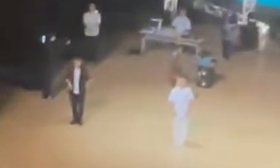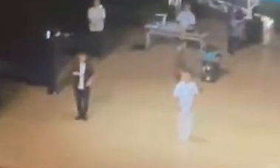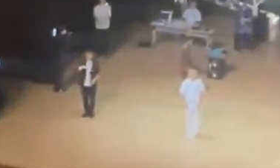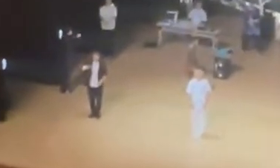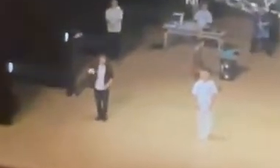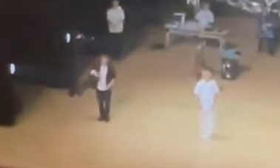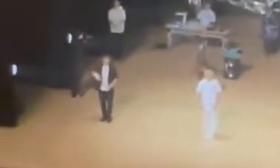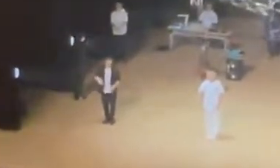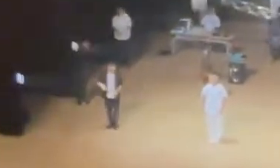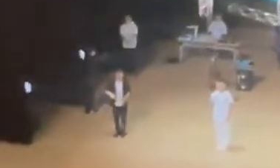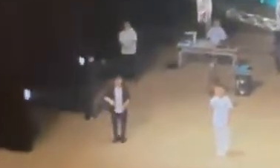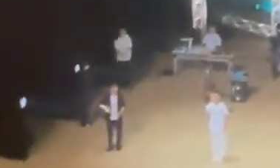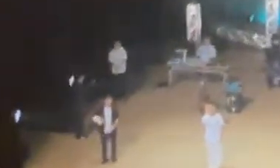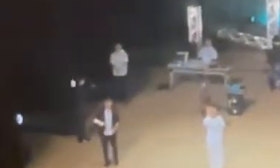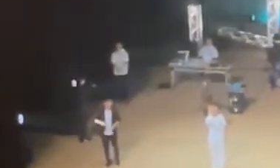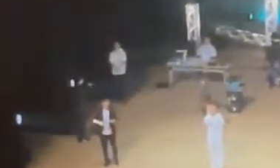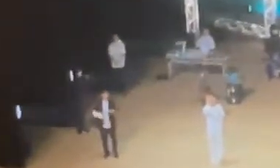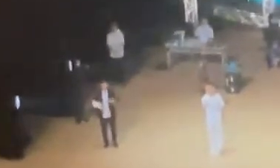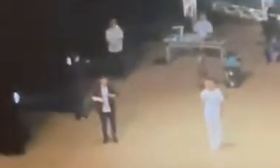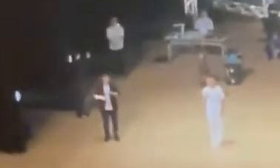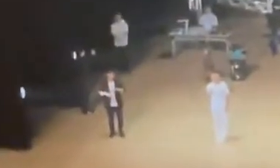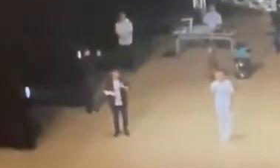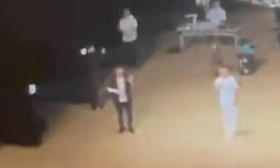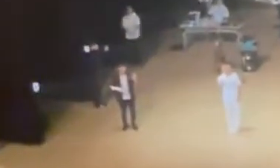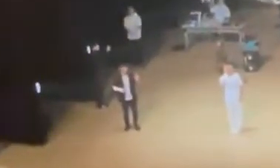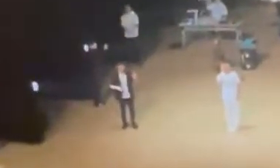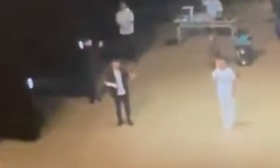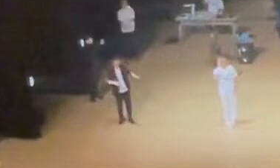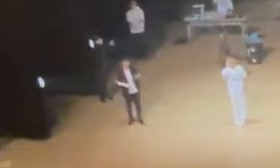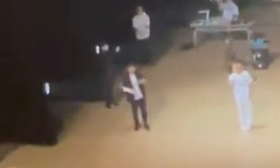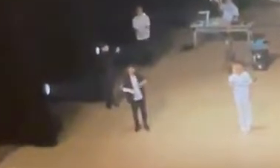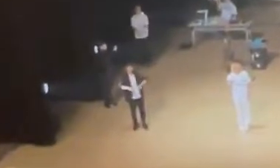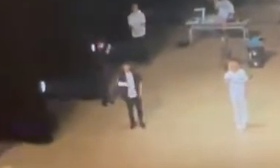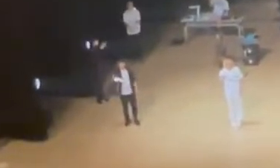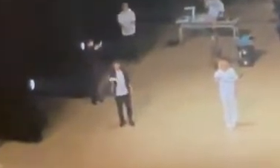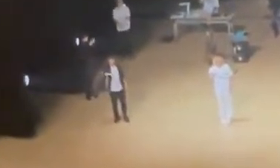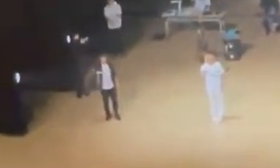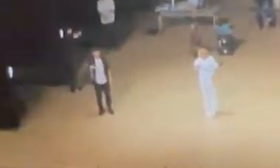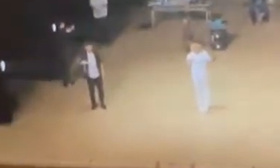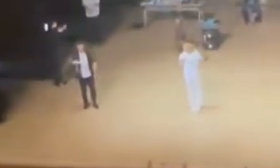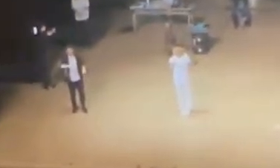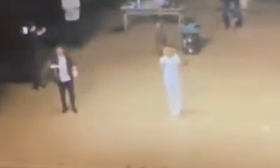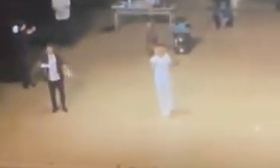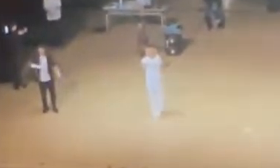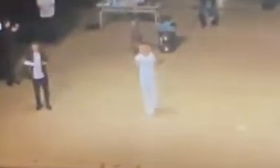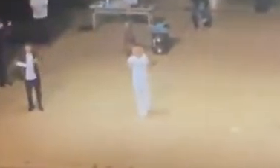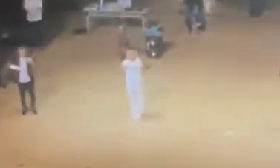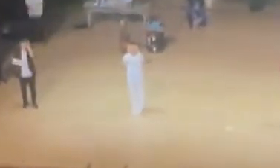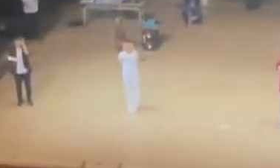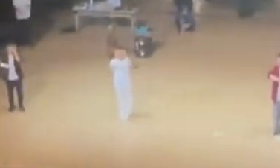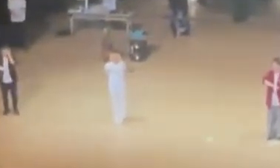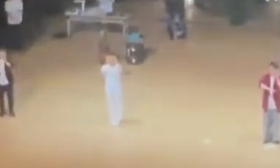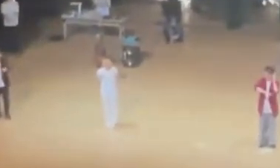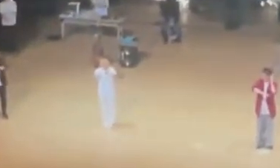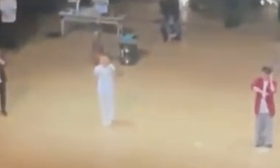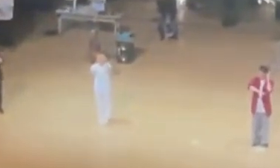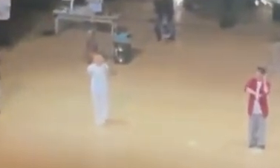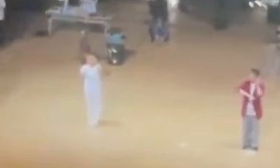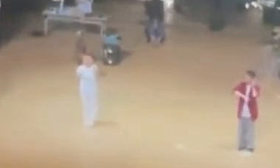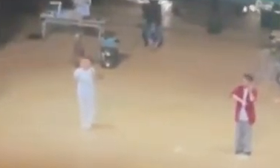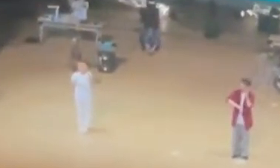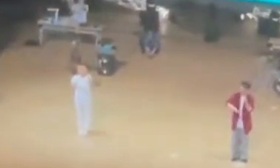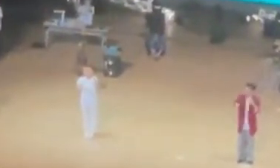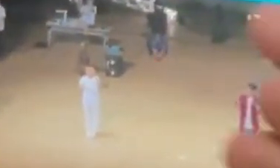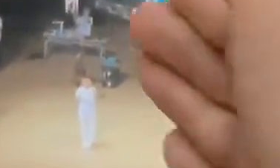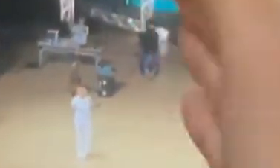ら左手でアイリンボクシングで、ママシュワッチしていって、ママこっちで飛んでありがとうです。